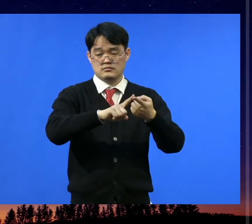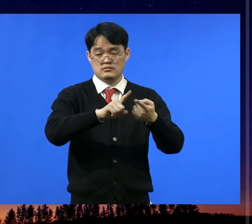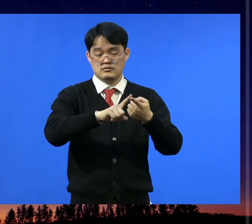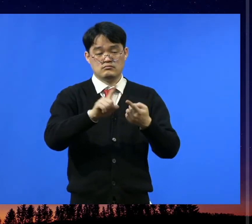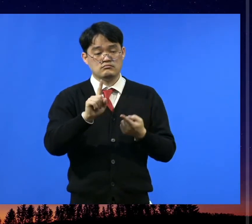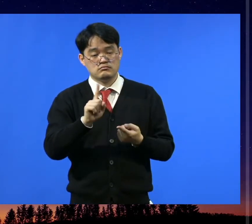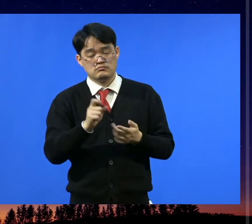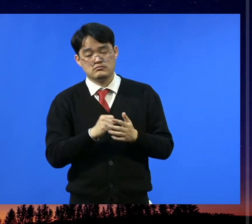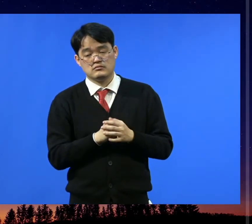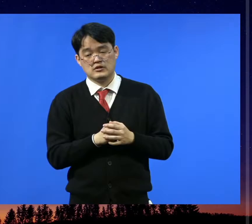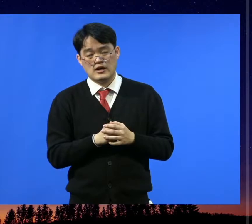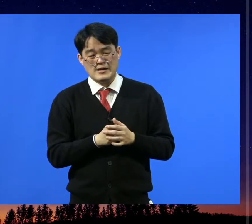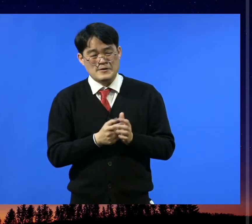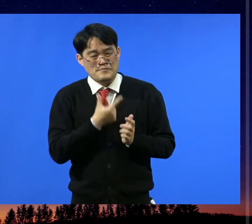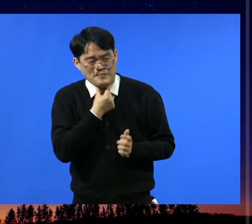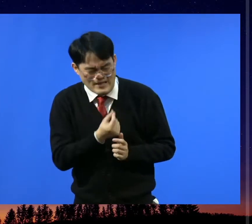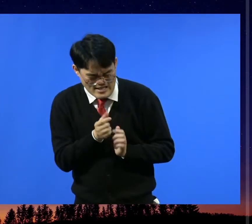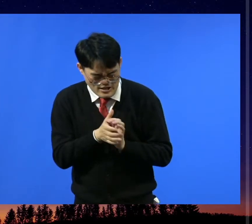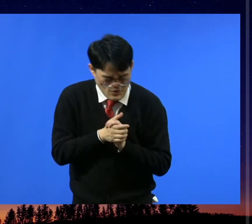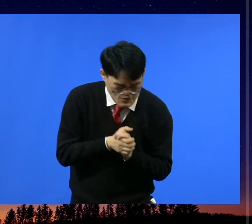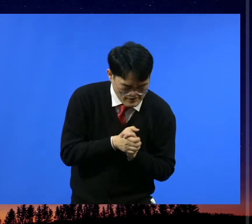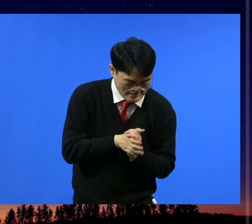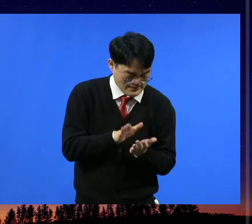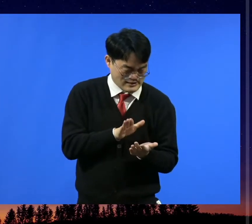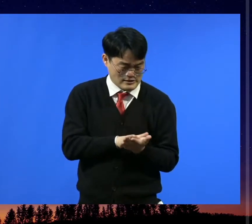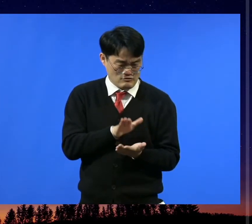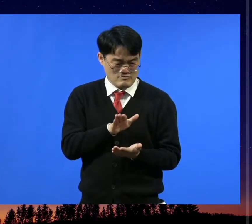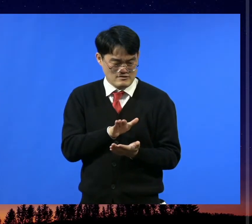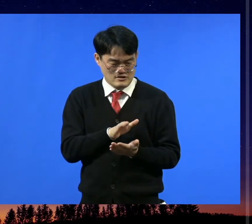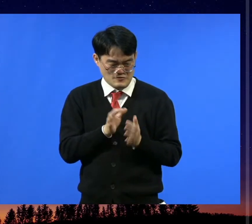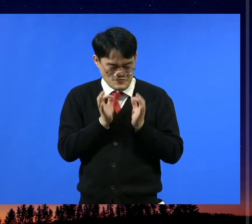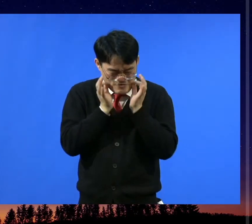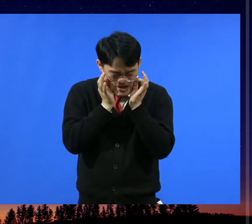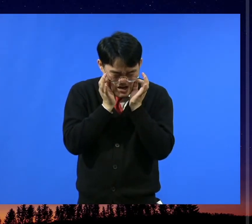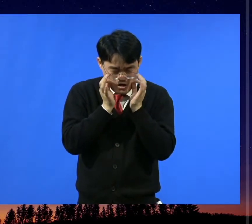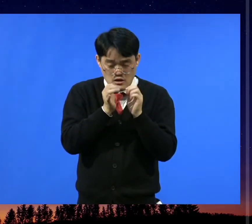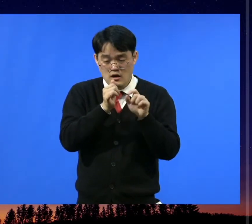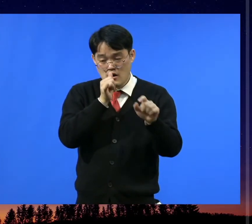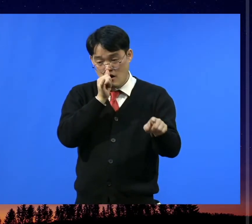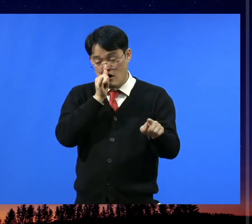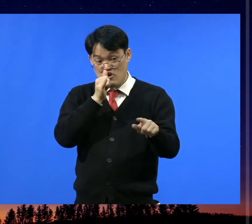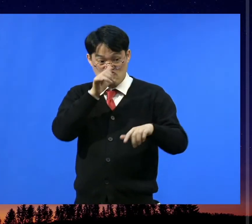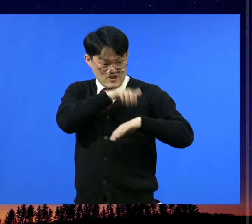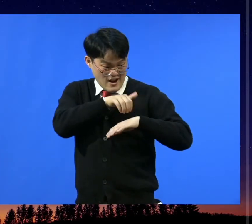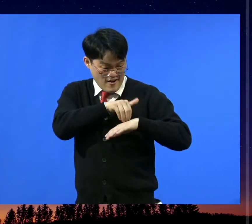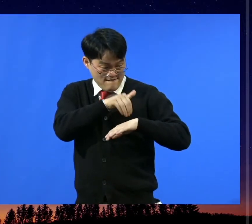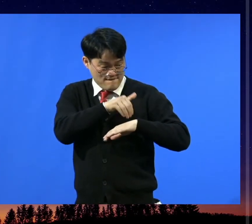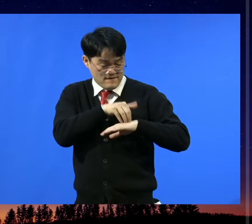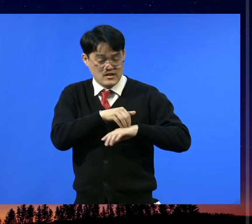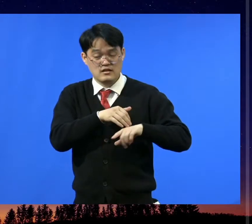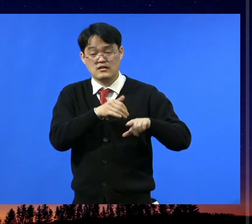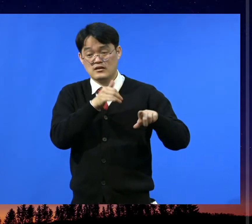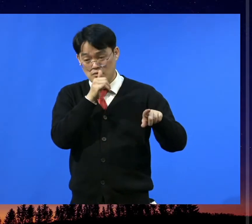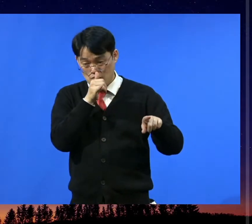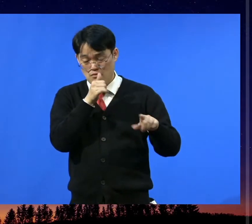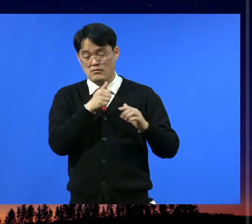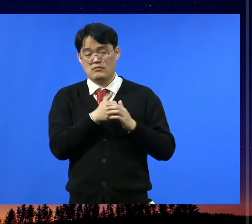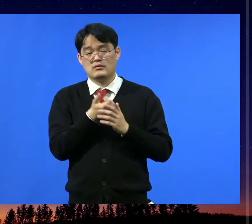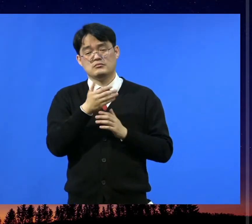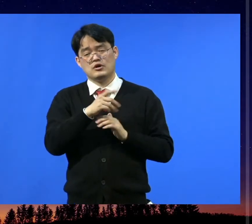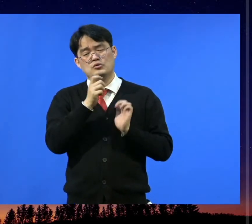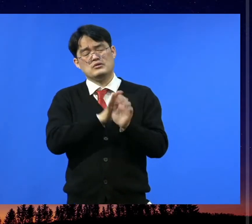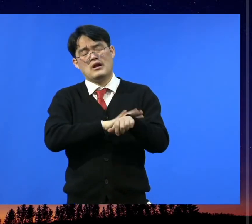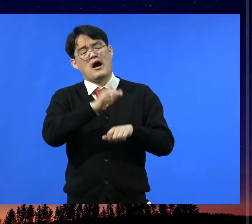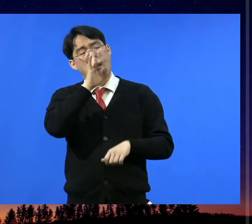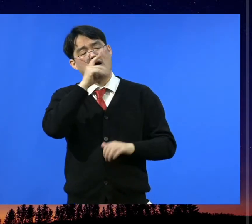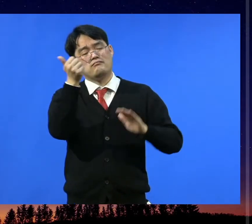굉장히 하고자 하는 열망도 가지고 있고 노력도 하고 뭐 훈련도 하고, 그런데